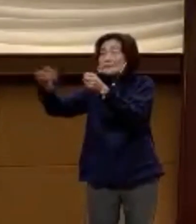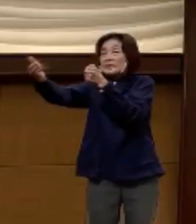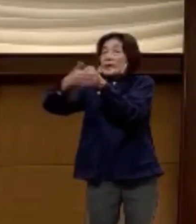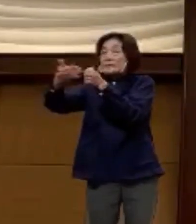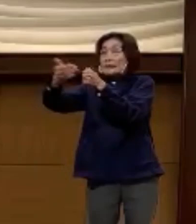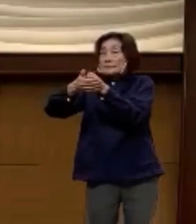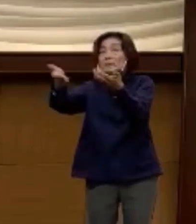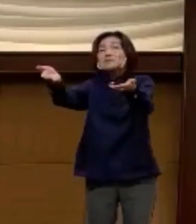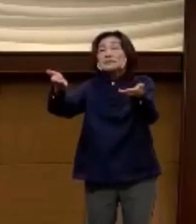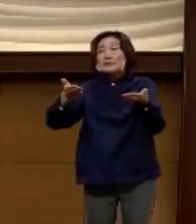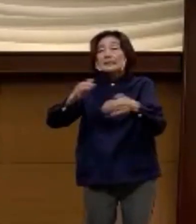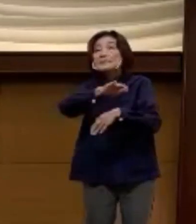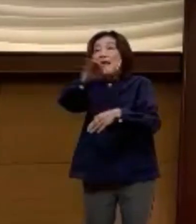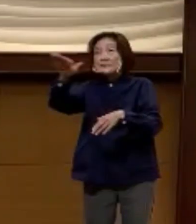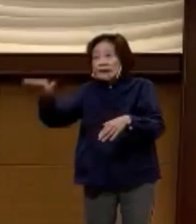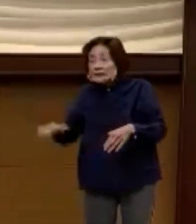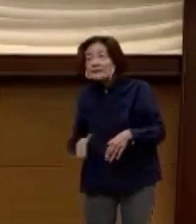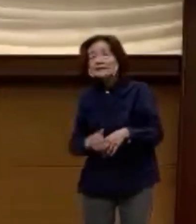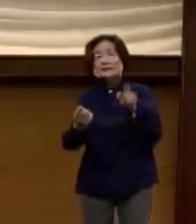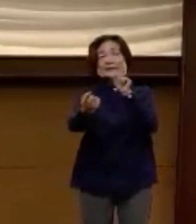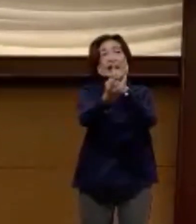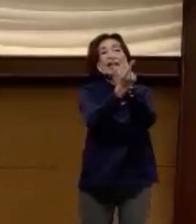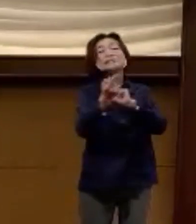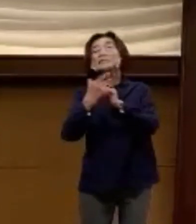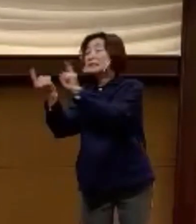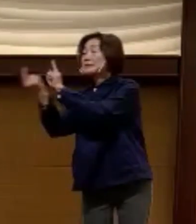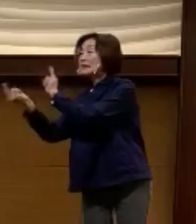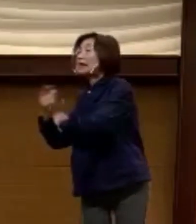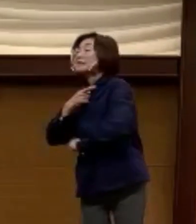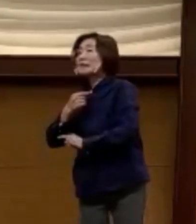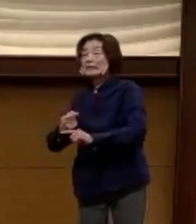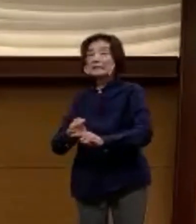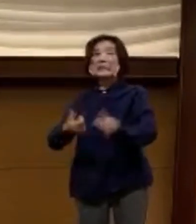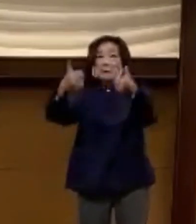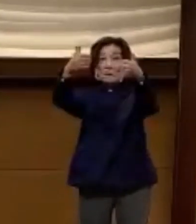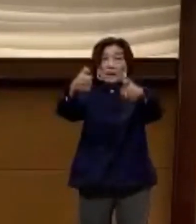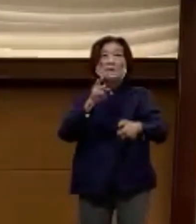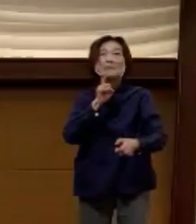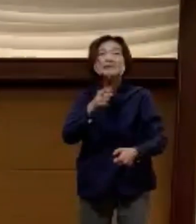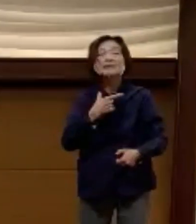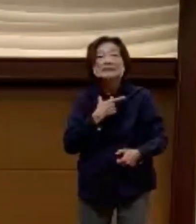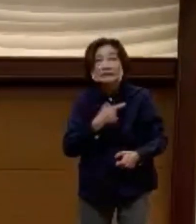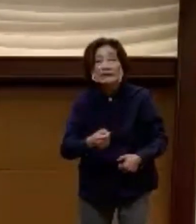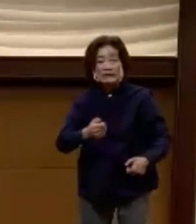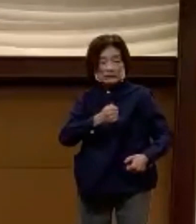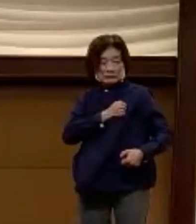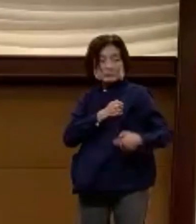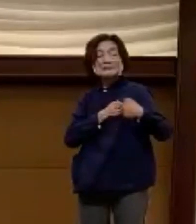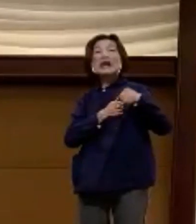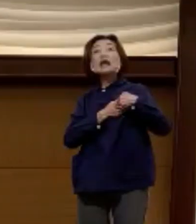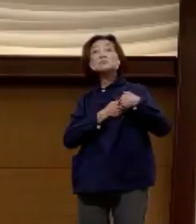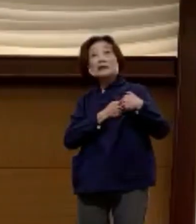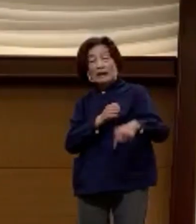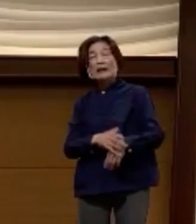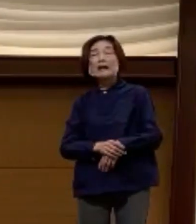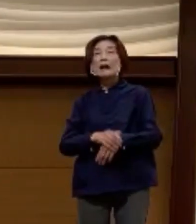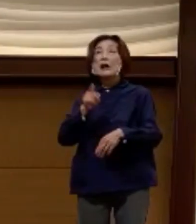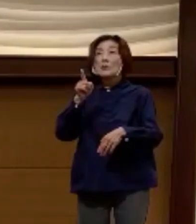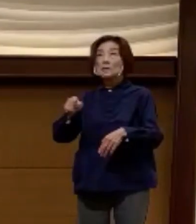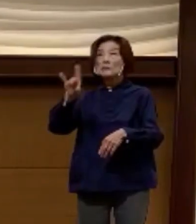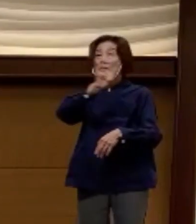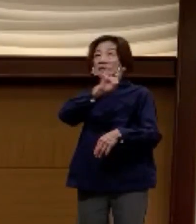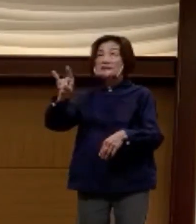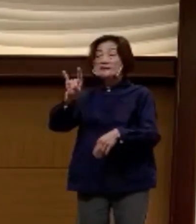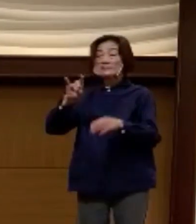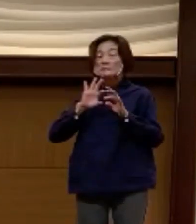に最後一目でいいから会いたい、お礼を言いたい、そしてもし命があるんだったらこ